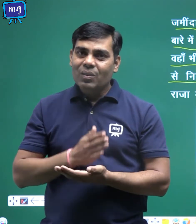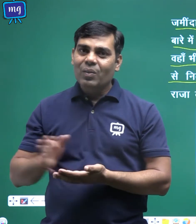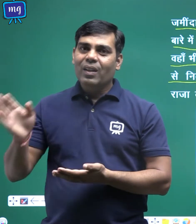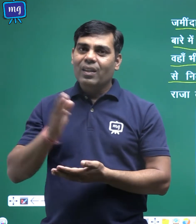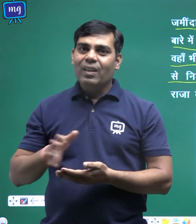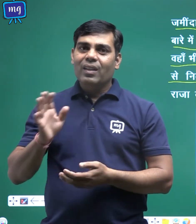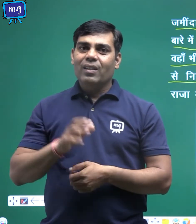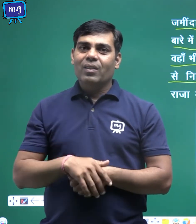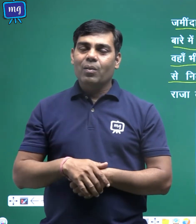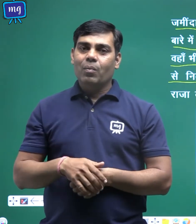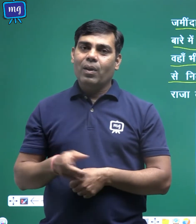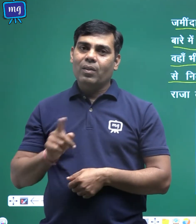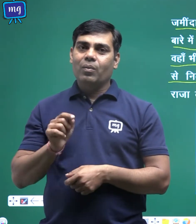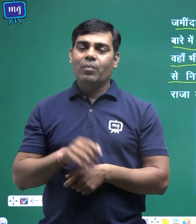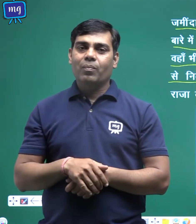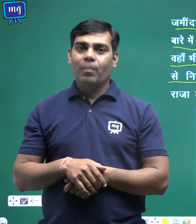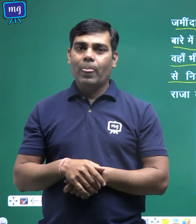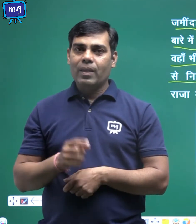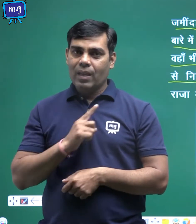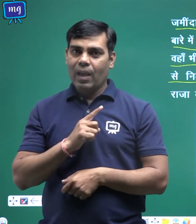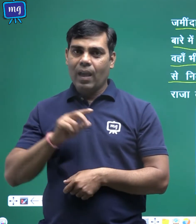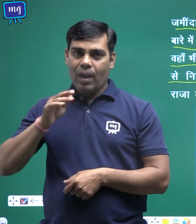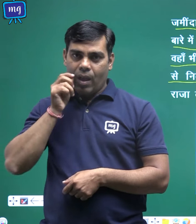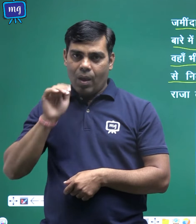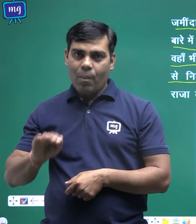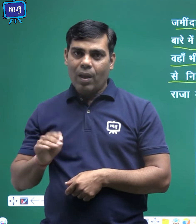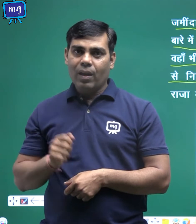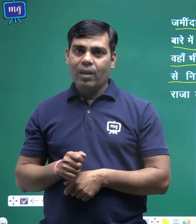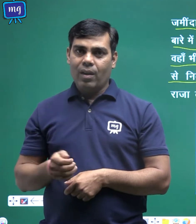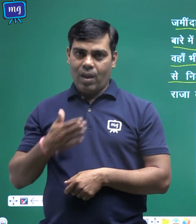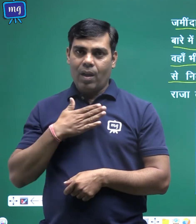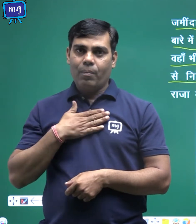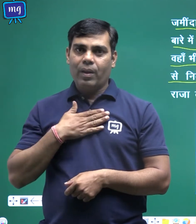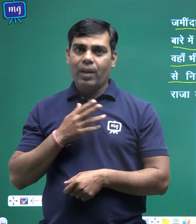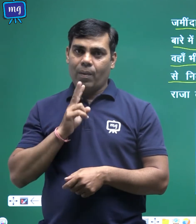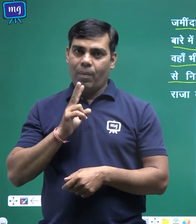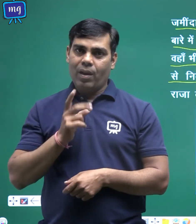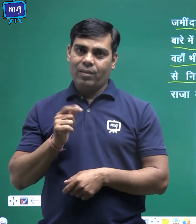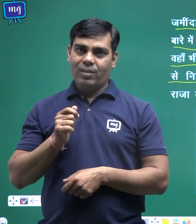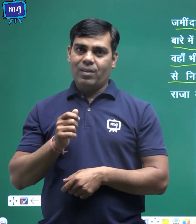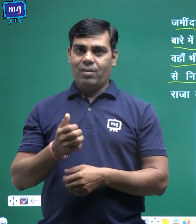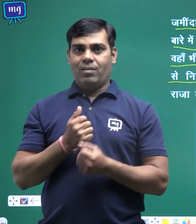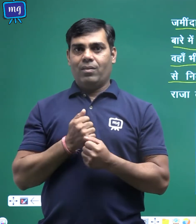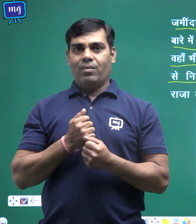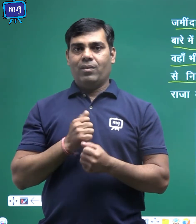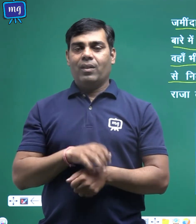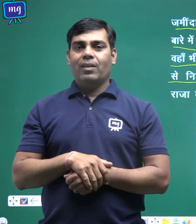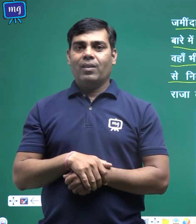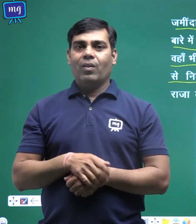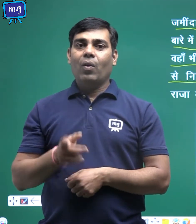हैं, परंतु यह बालक अपनी बात का धनी है